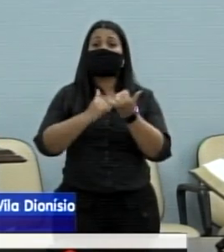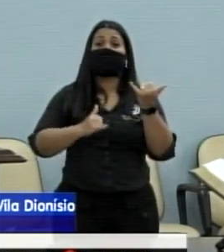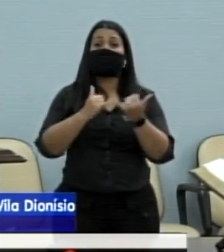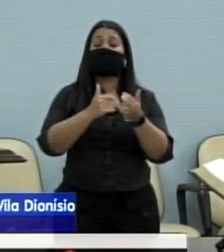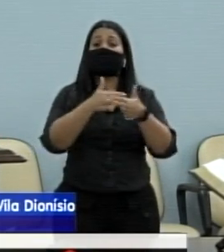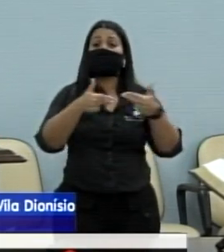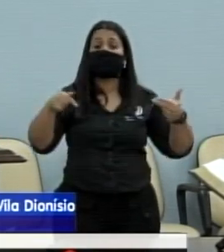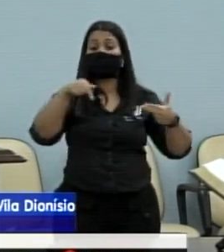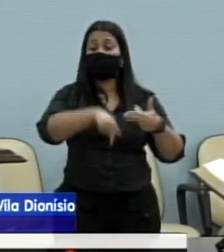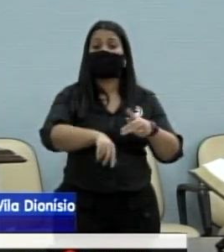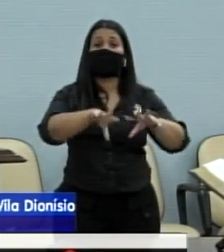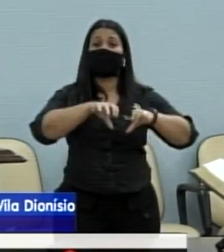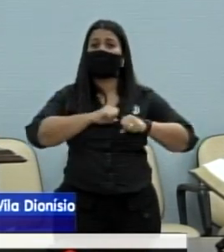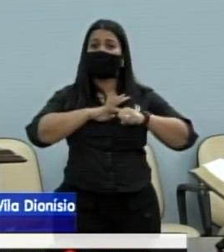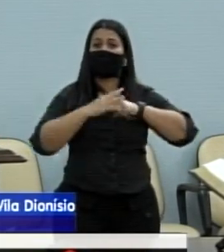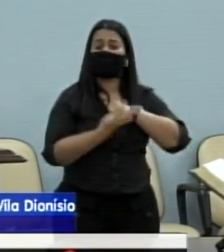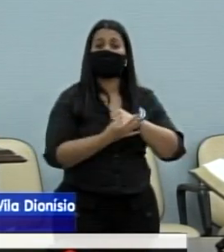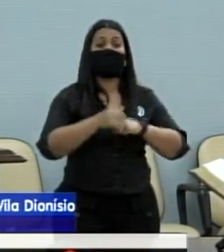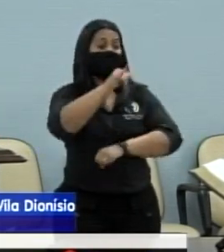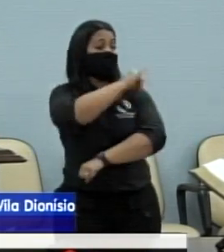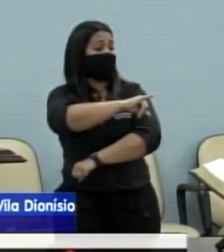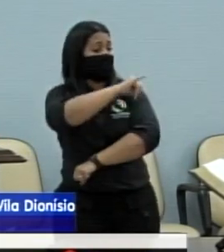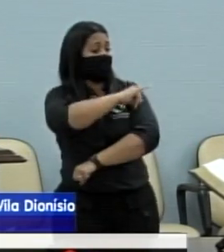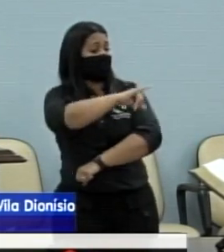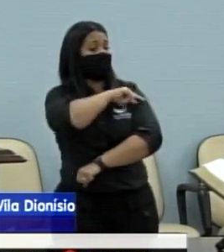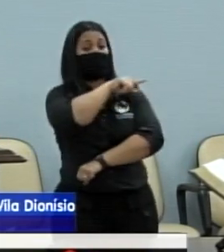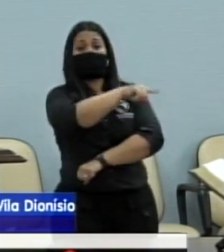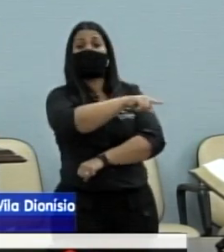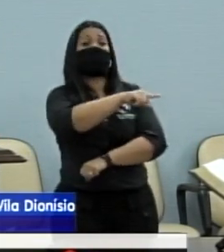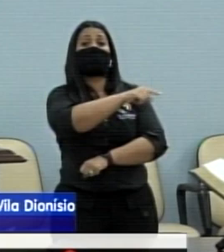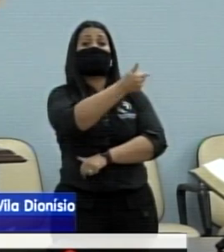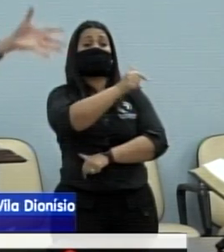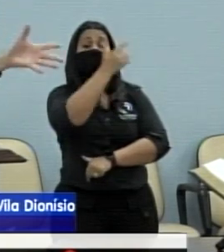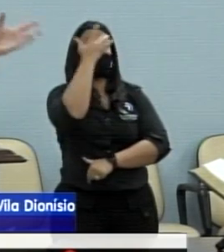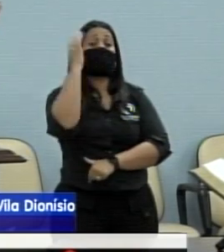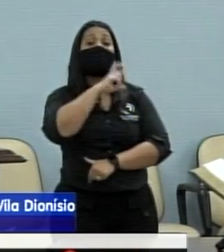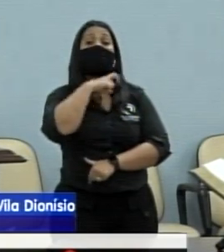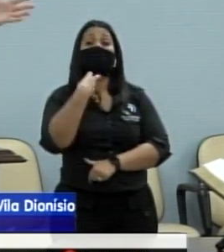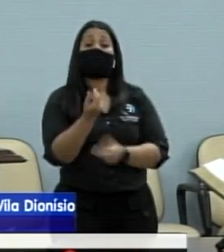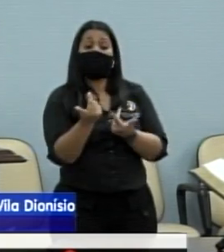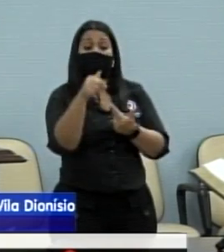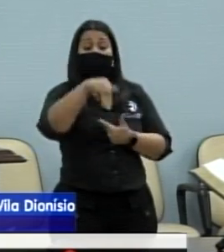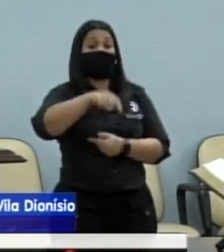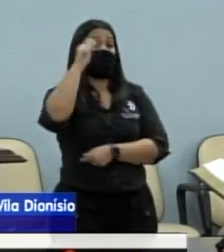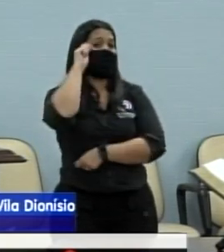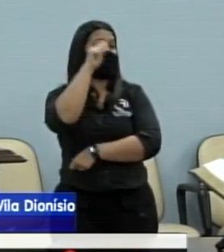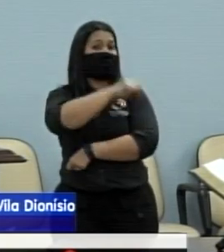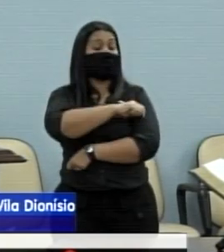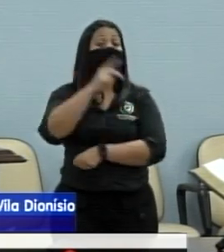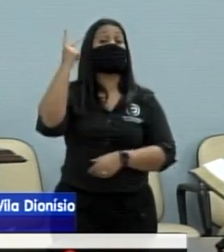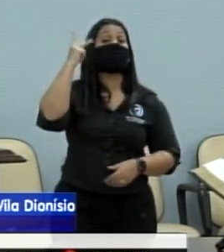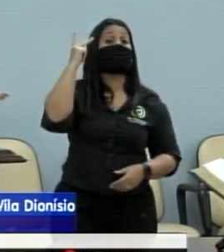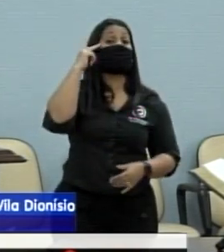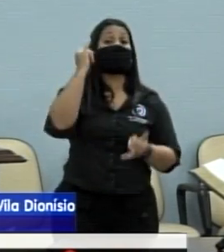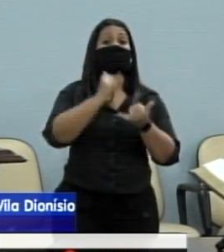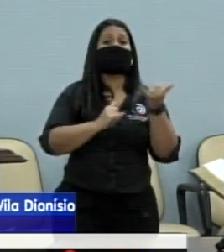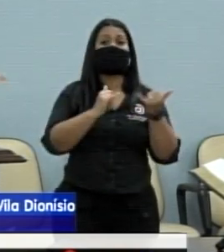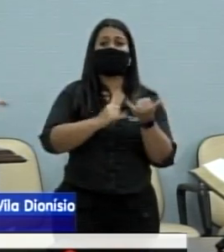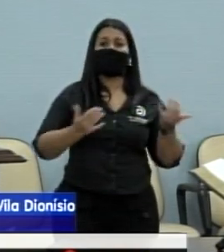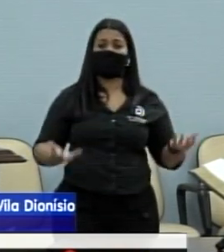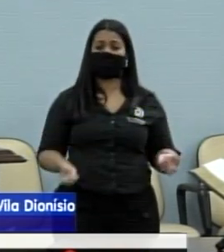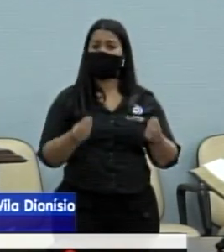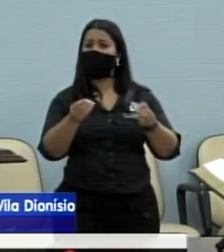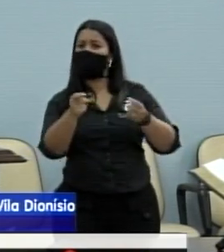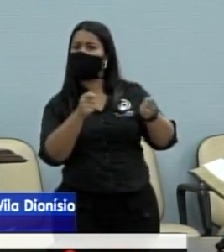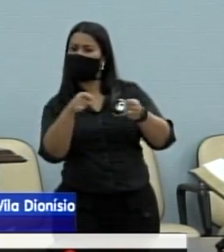Preto. Rio de Janeiro tem menos casos de morte que Rio Preto. São Paulo tem metade das mortes de Rio Preto. Quer dizer que não dá